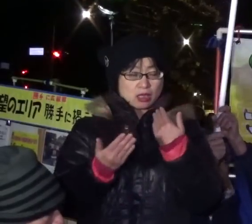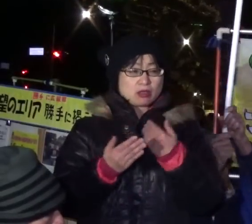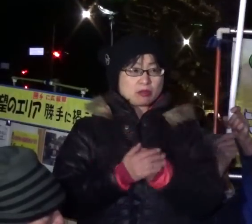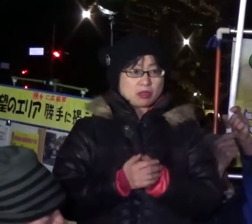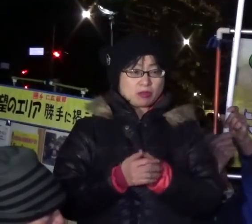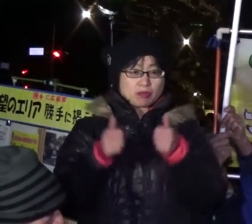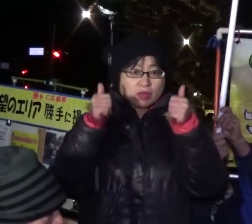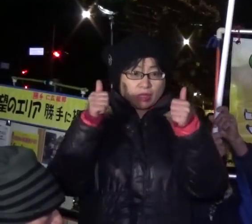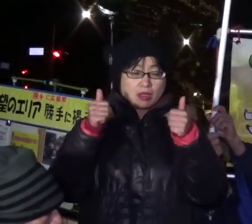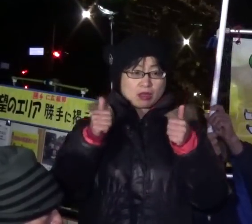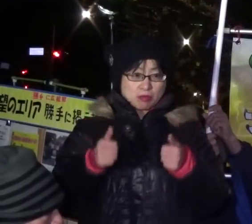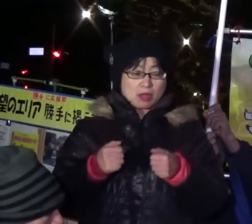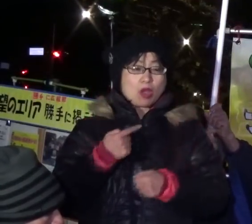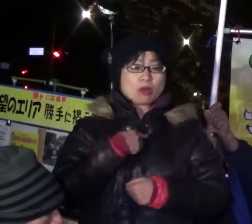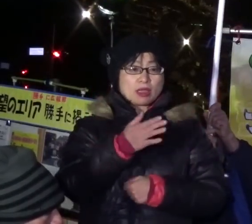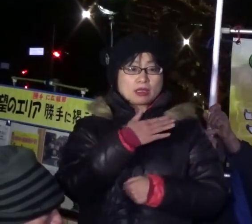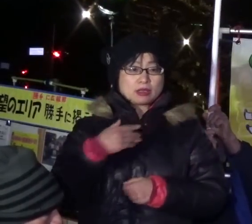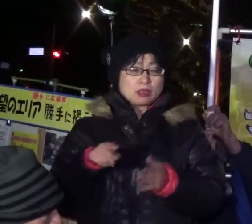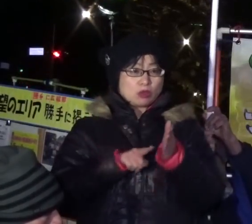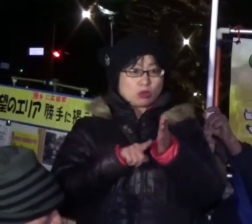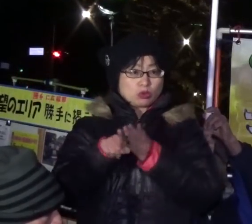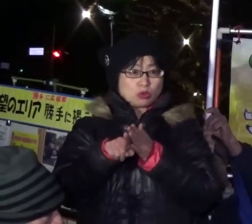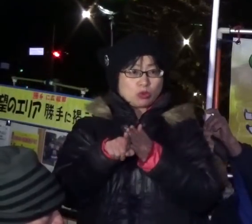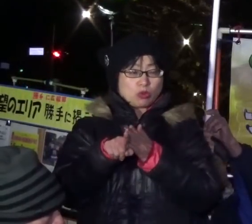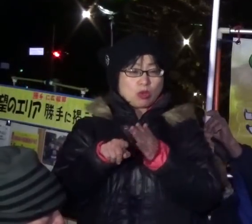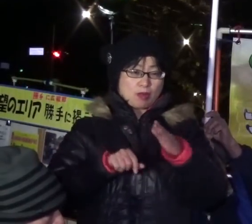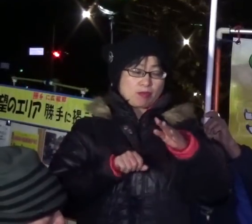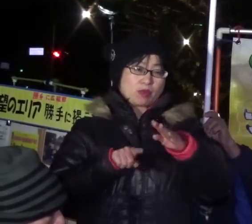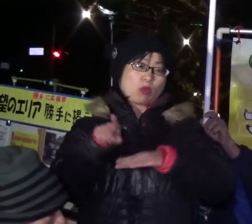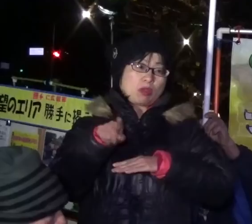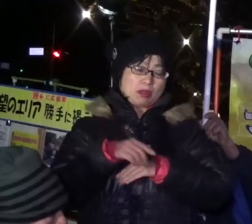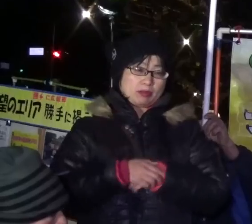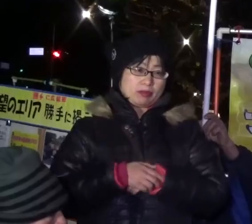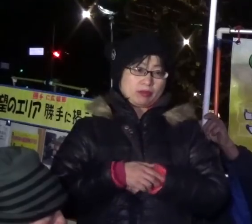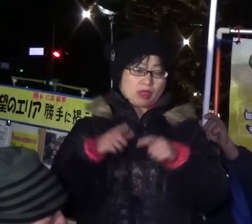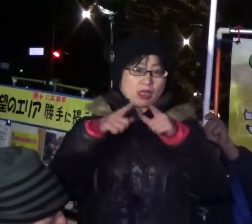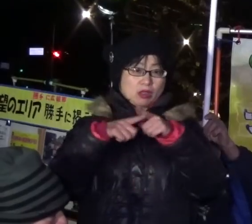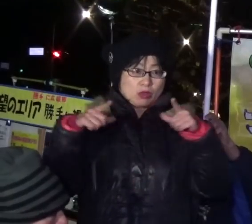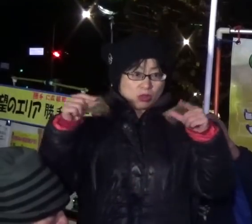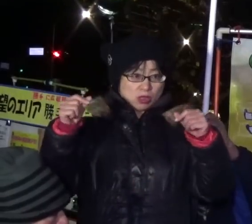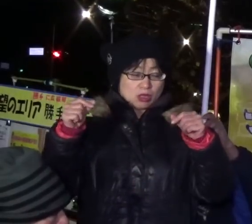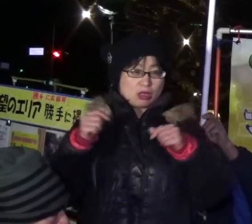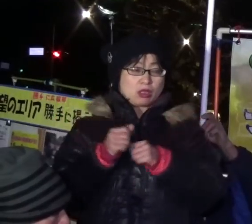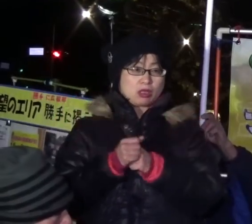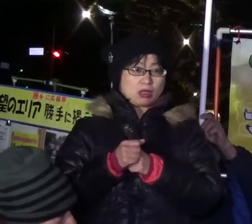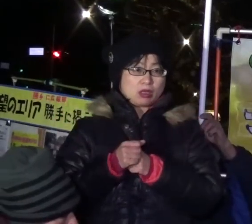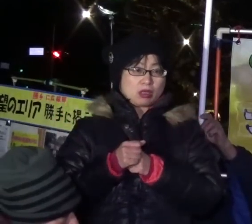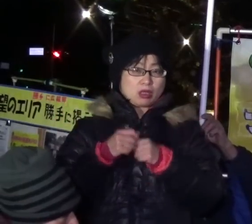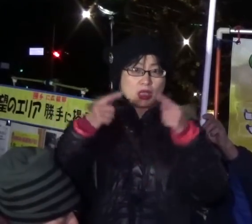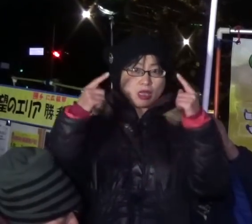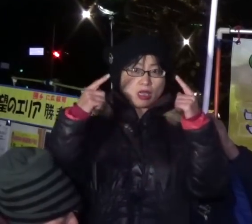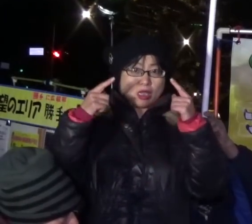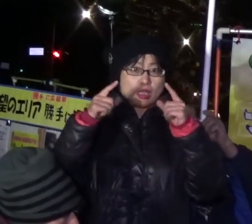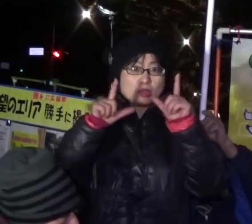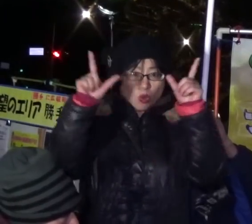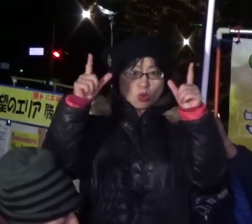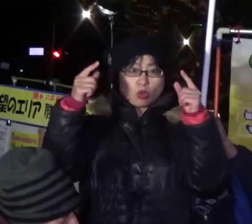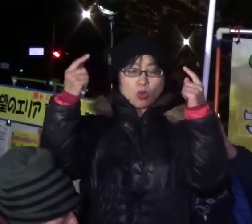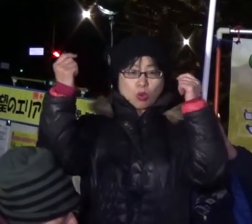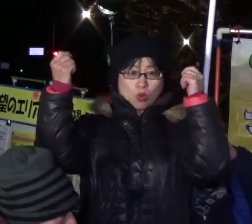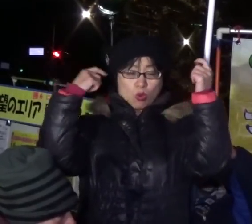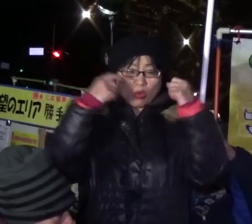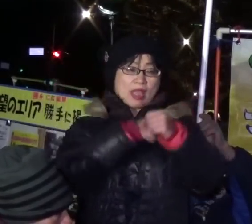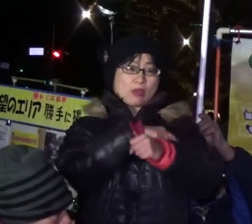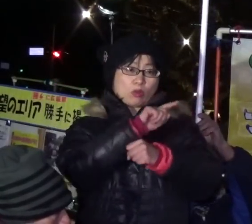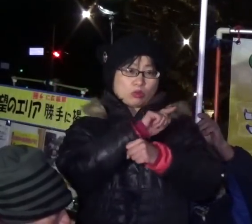原告の主張が通ってます。ただそれは国東電に責任があるというところではかなり明確に、これは責任